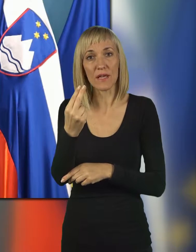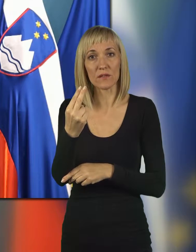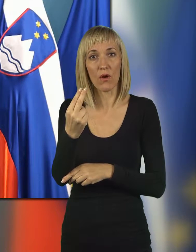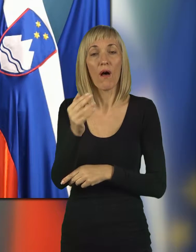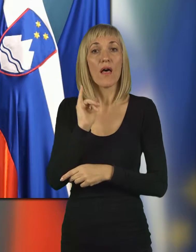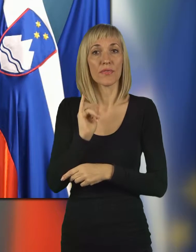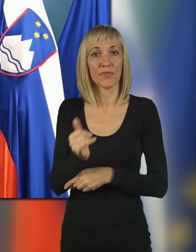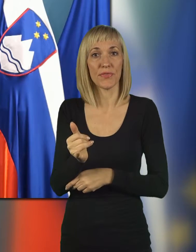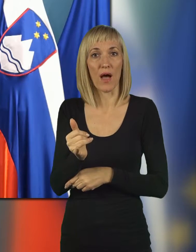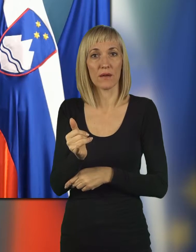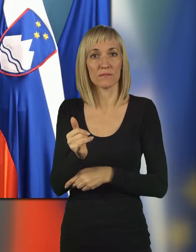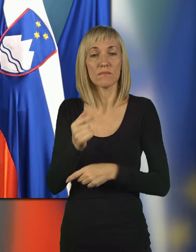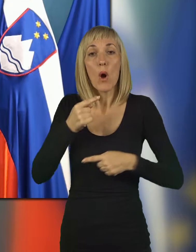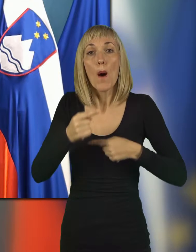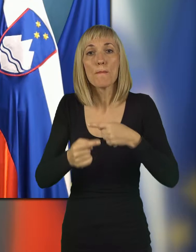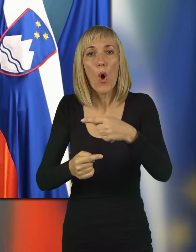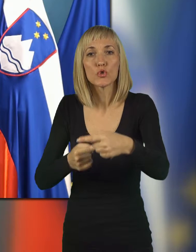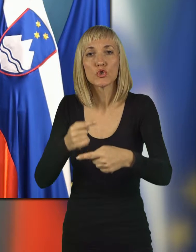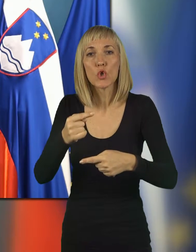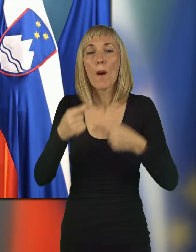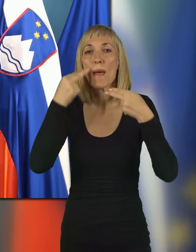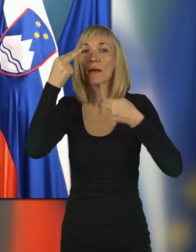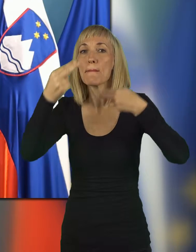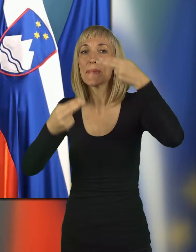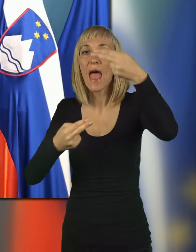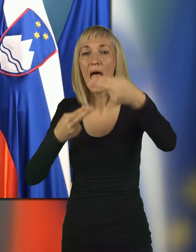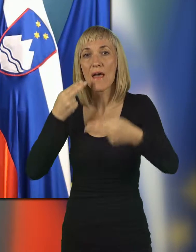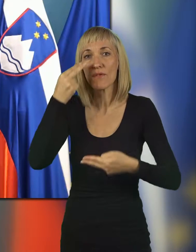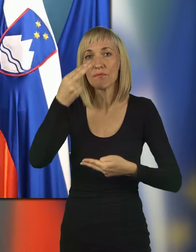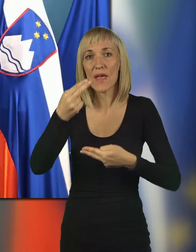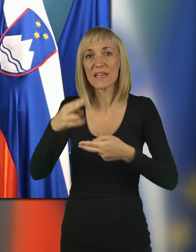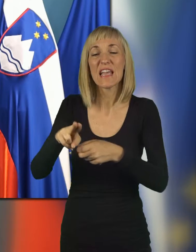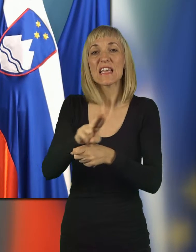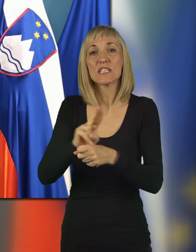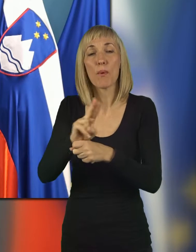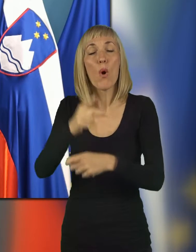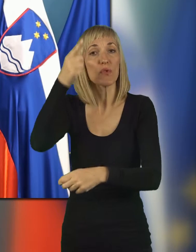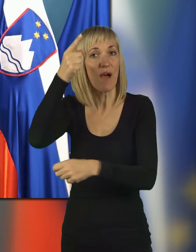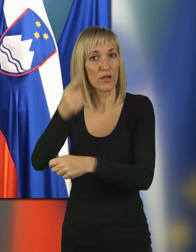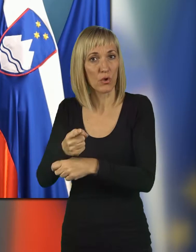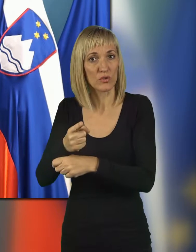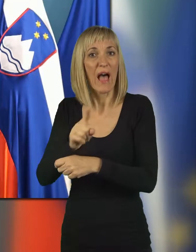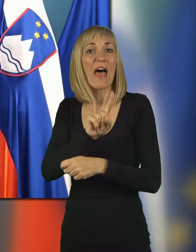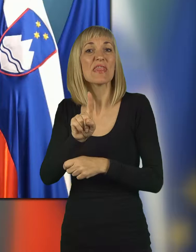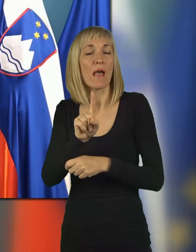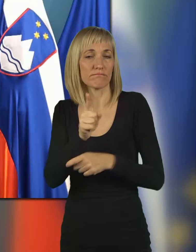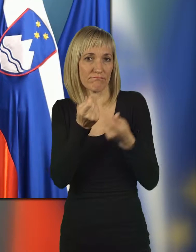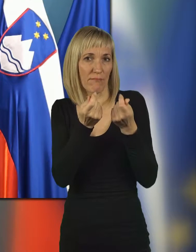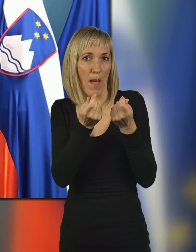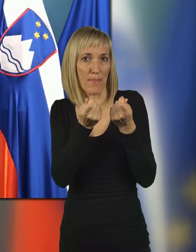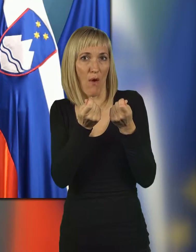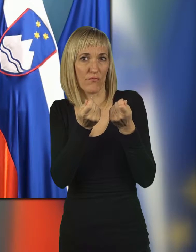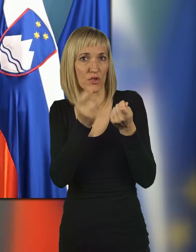se v postopkih preveri izpolnjevanje določb za neprofitno